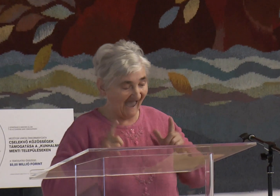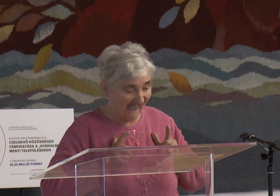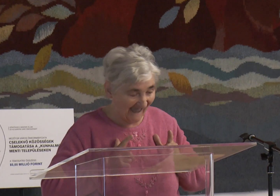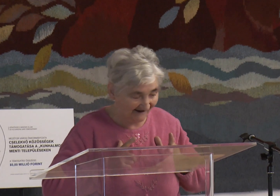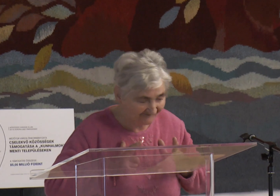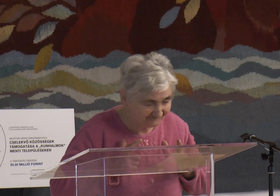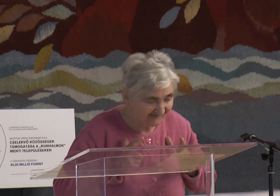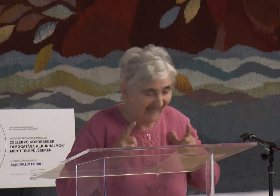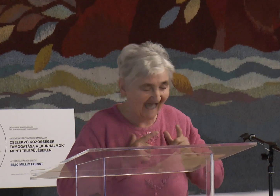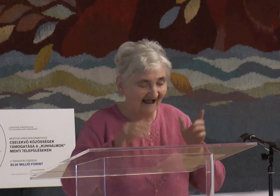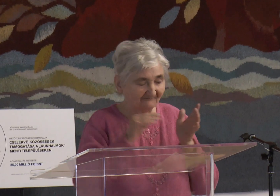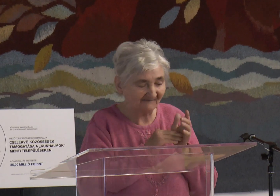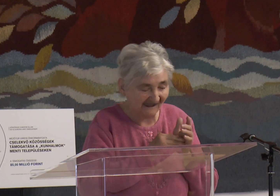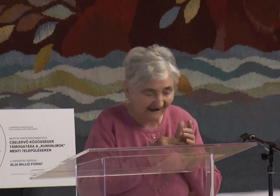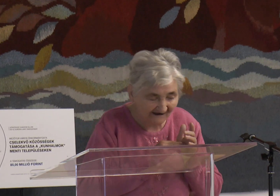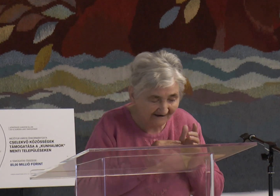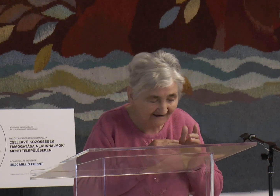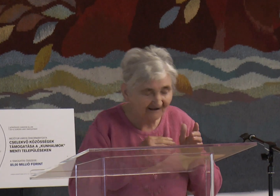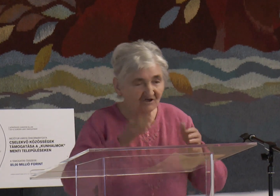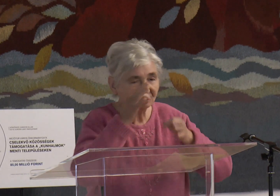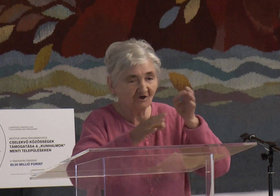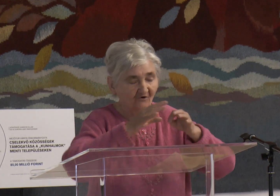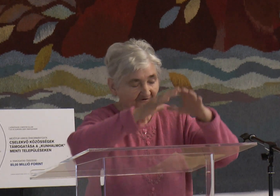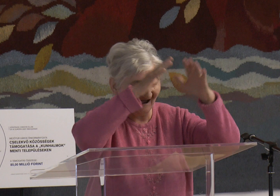Dudás Sándor, Mikor megszülettem.